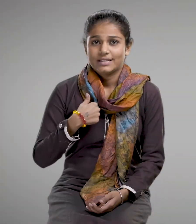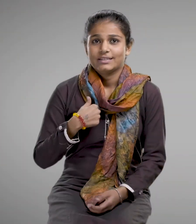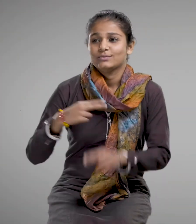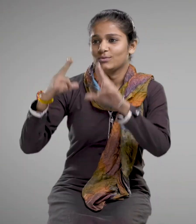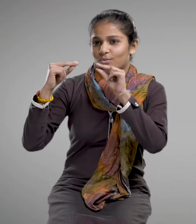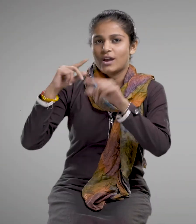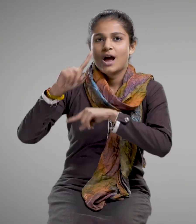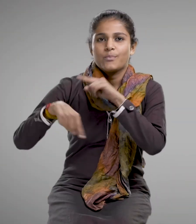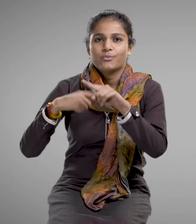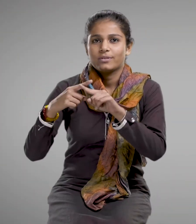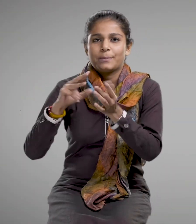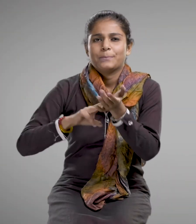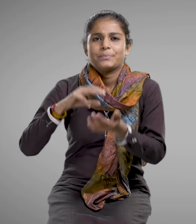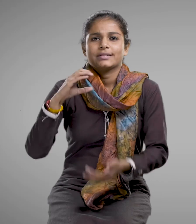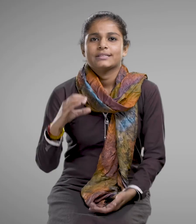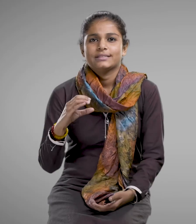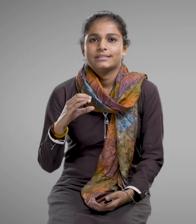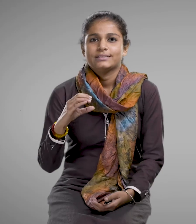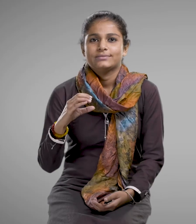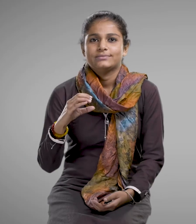अब मैं मासिक धर्म पर चुप्पी नहीं बरतूंगी।